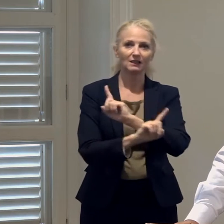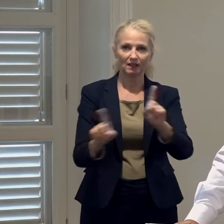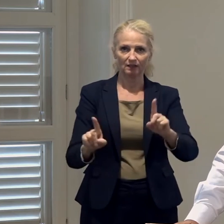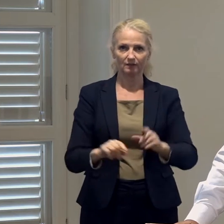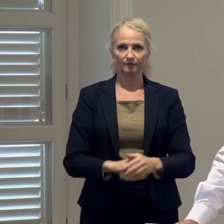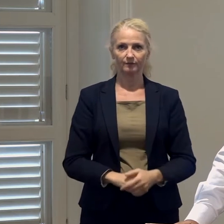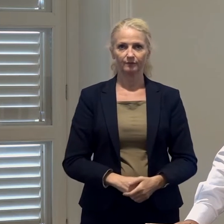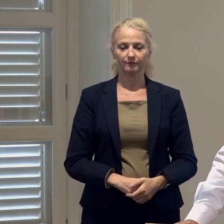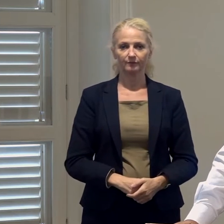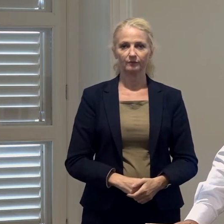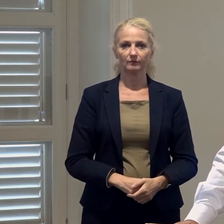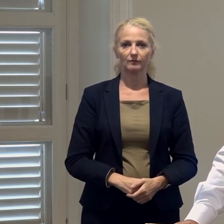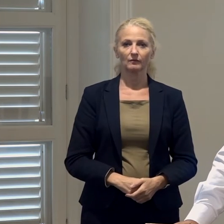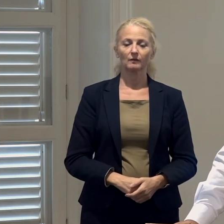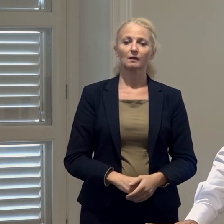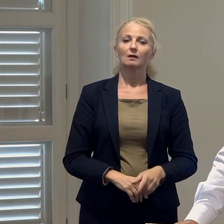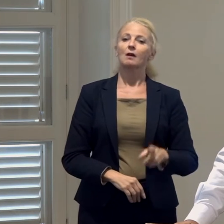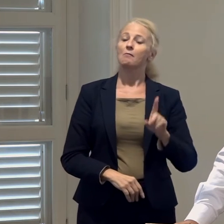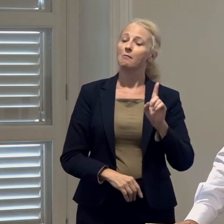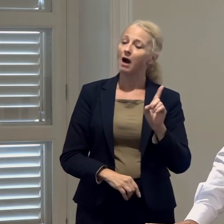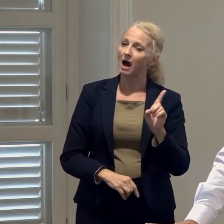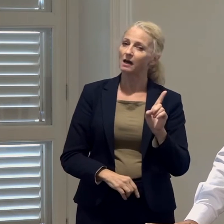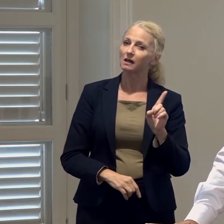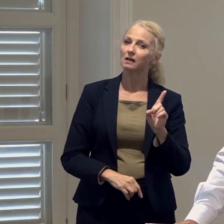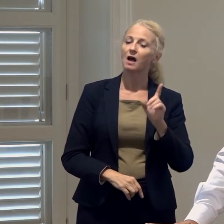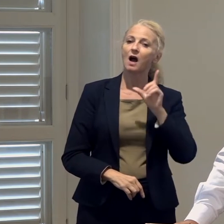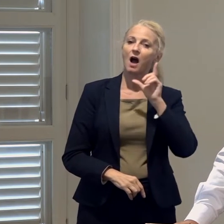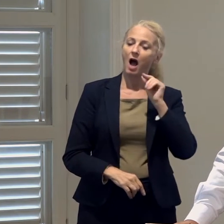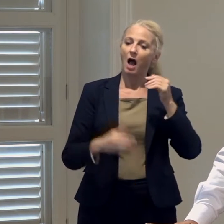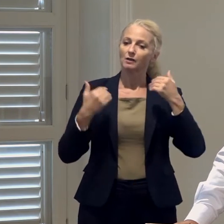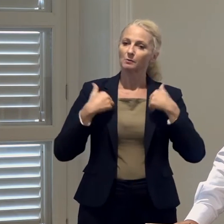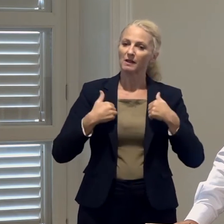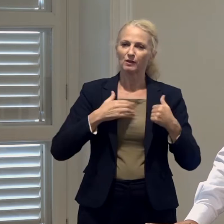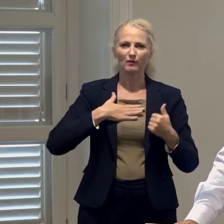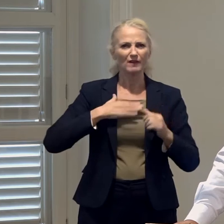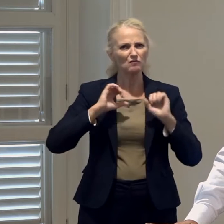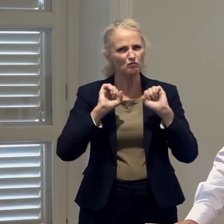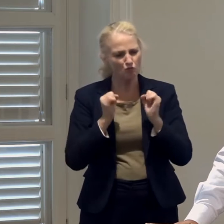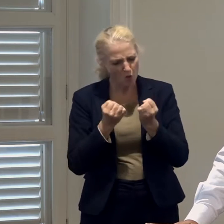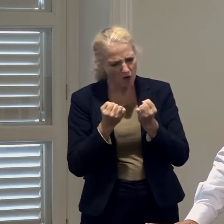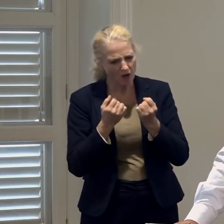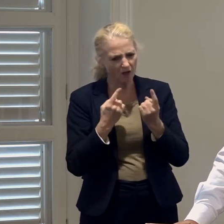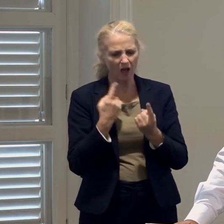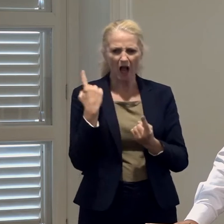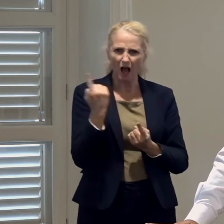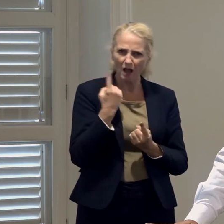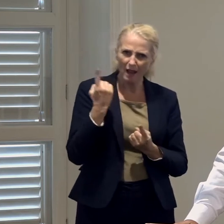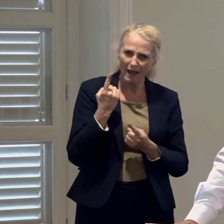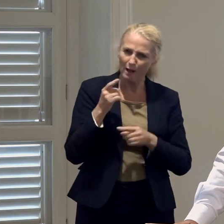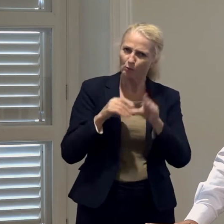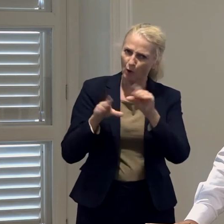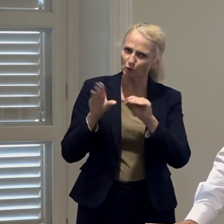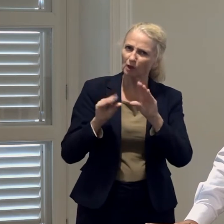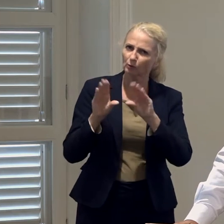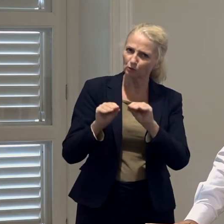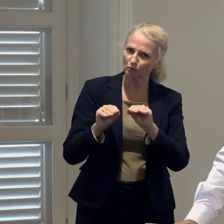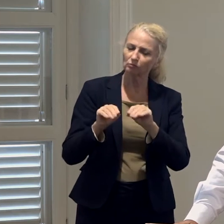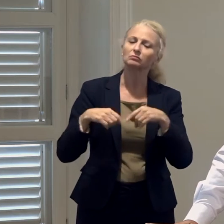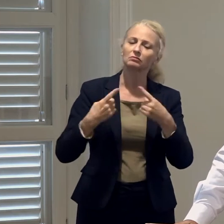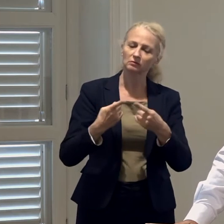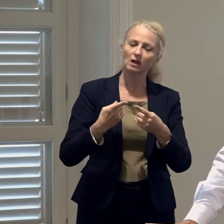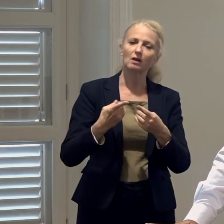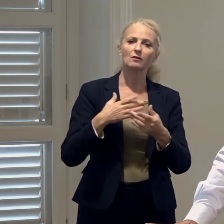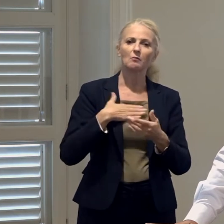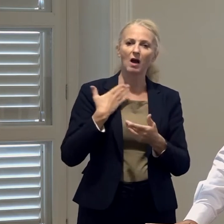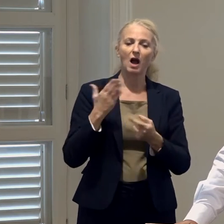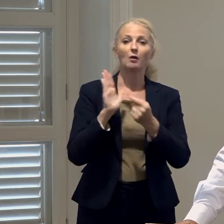zijn natuurlijk uitzonderingen mogelijk voor mensen voor wie het lastig is om in hun eentje boodschappen te doen.